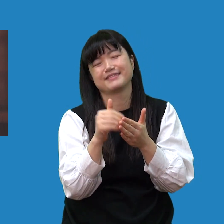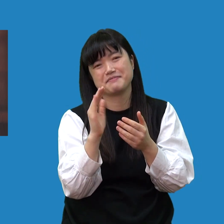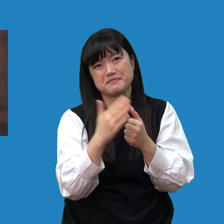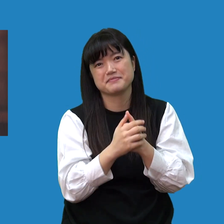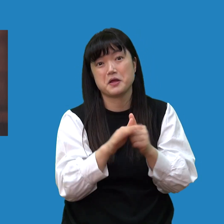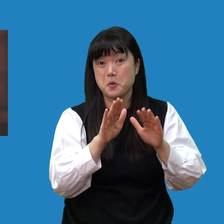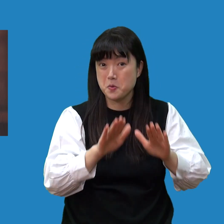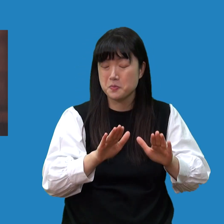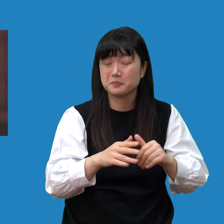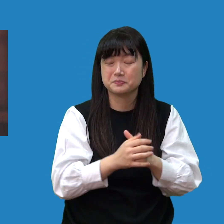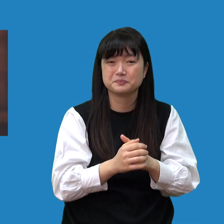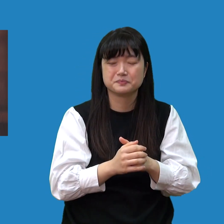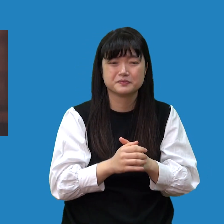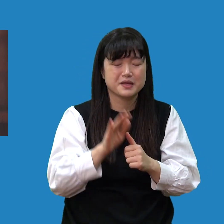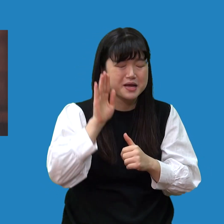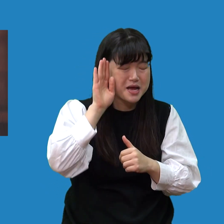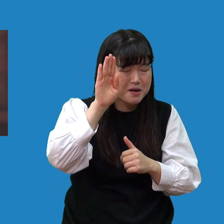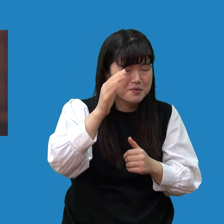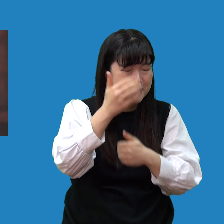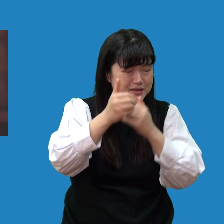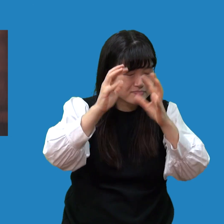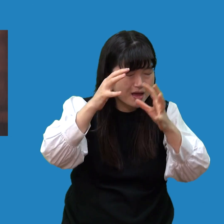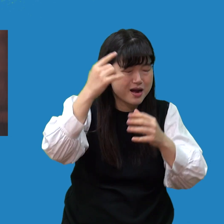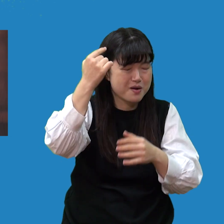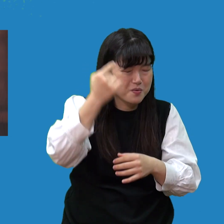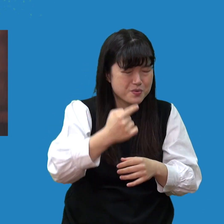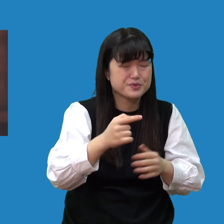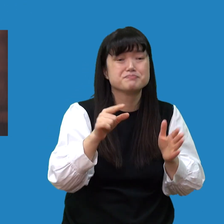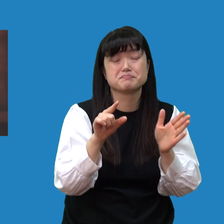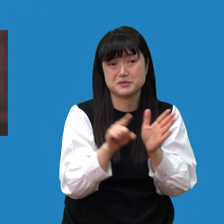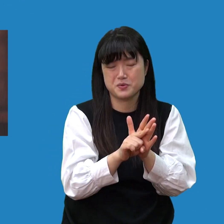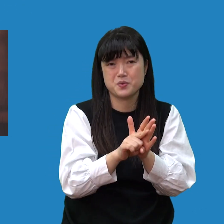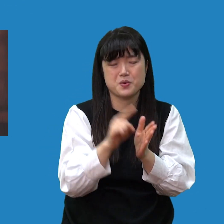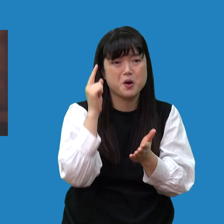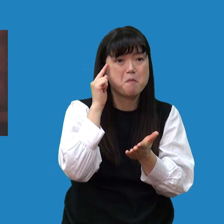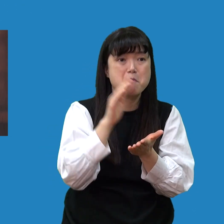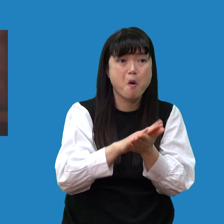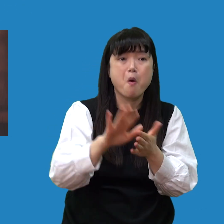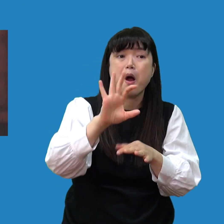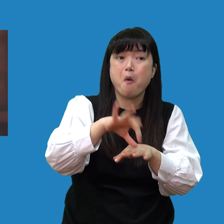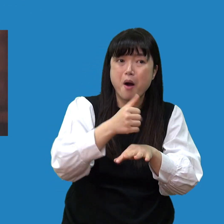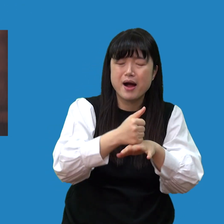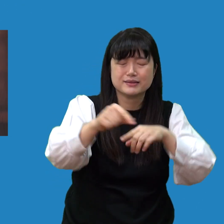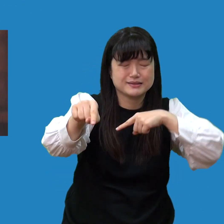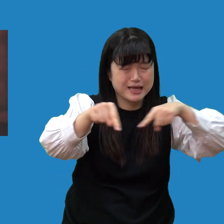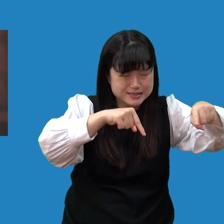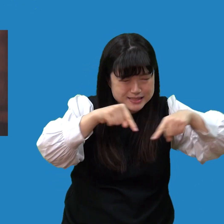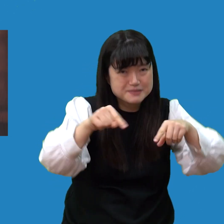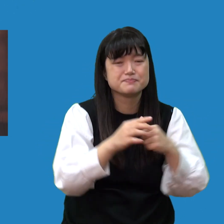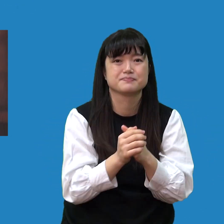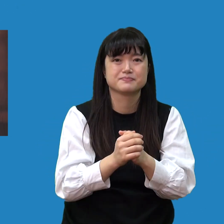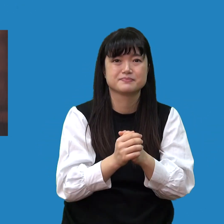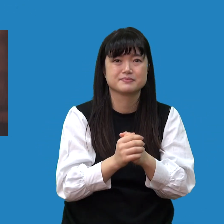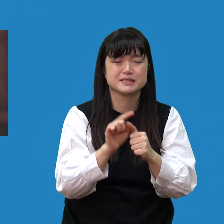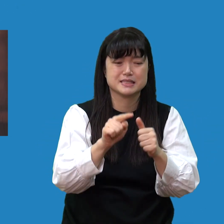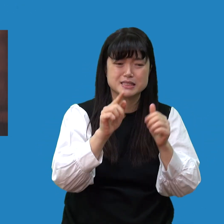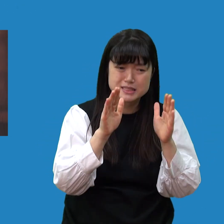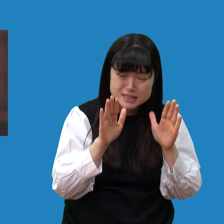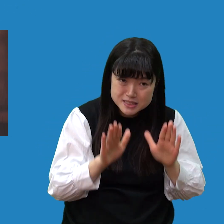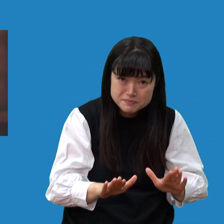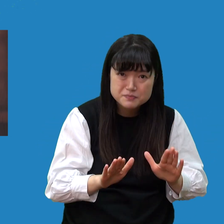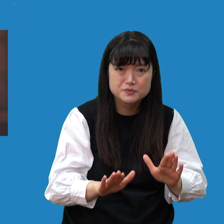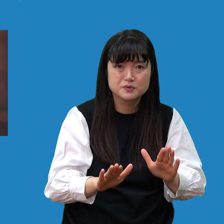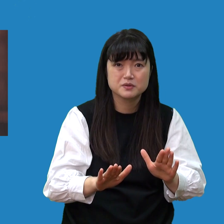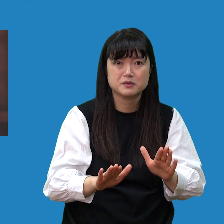오늘 우리는 앞으로 그런 세상이 올 것을 믿고 그런 평화의 왕의 다스림을, 그러나 지금 이